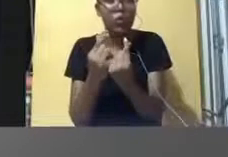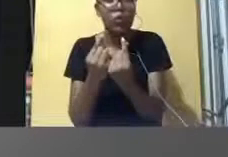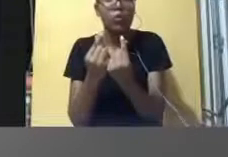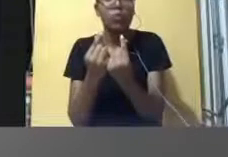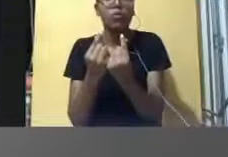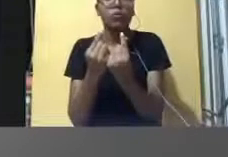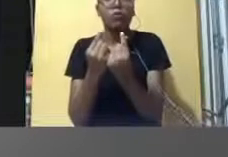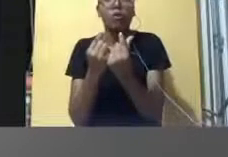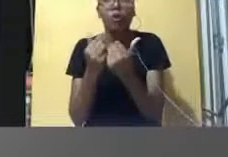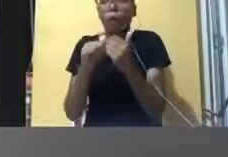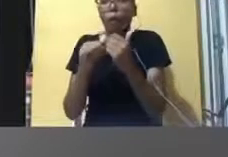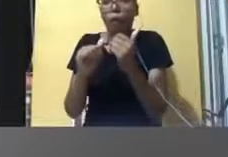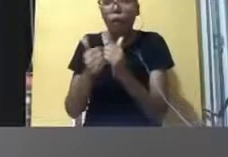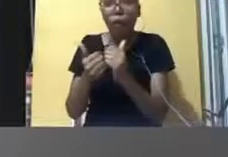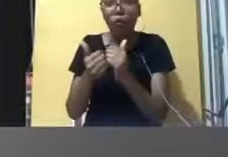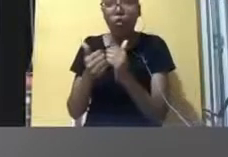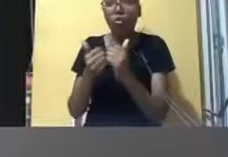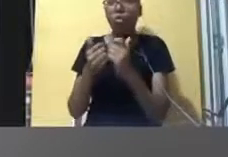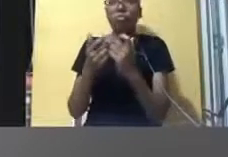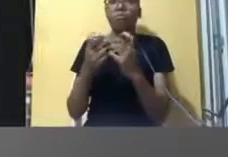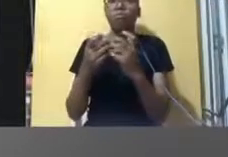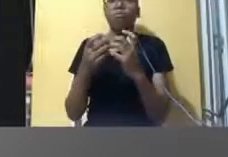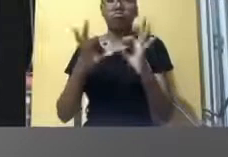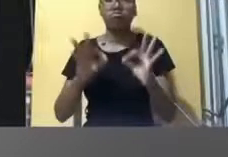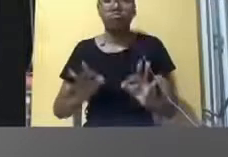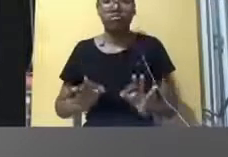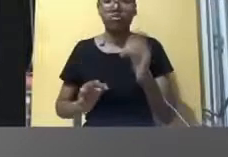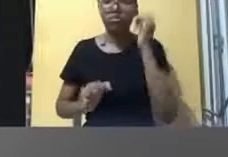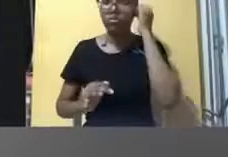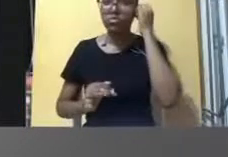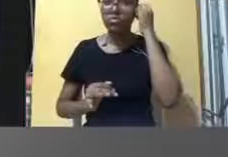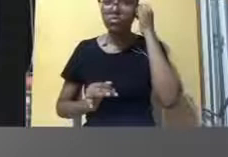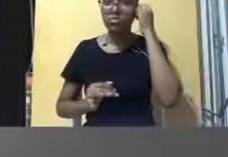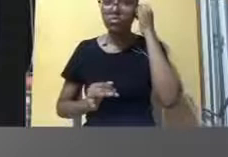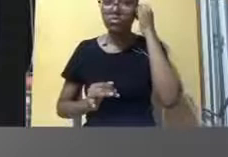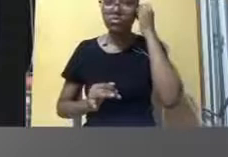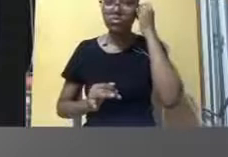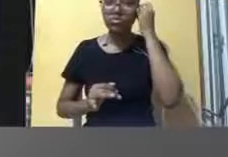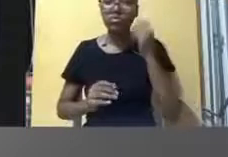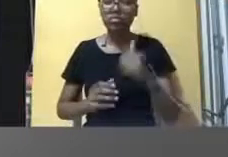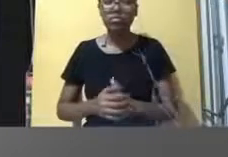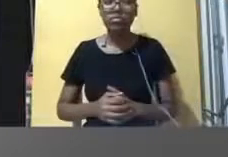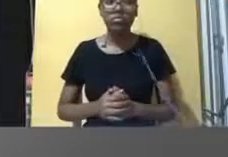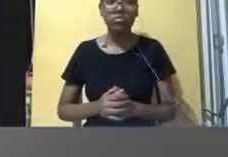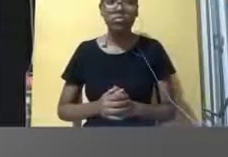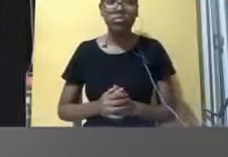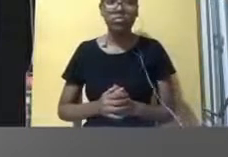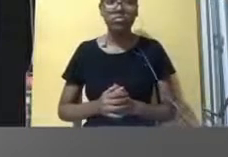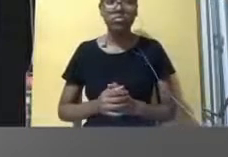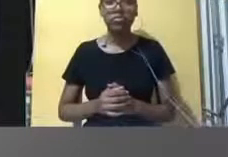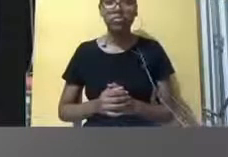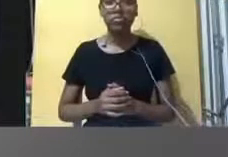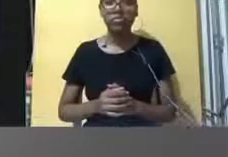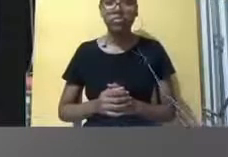hace que la cultura propia, el criterio exclusivo para interpretar y valorar la